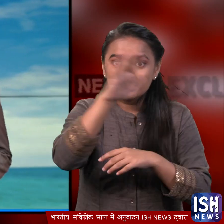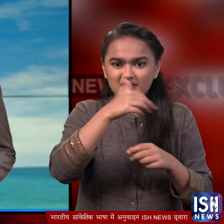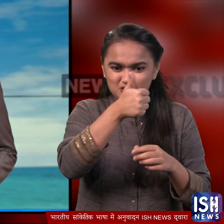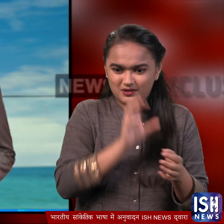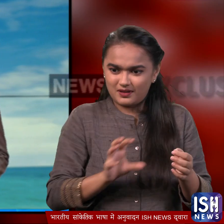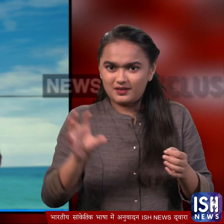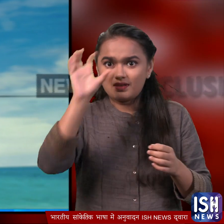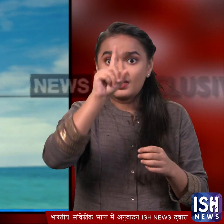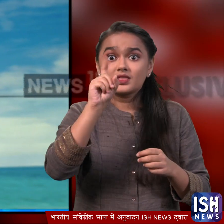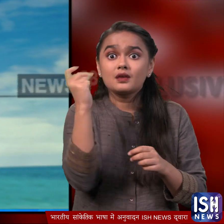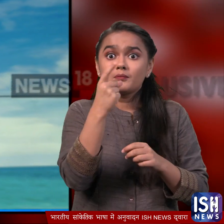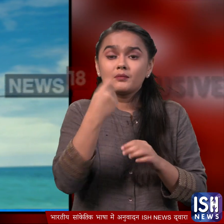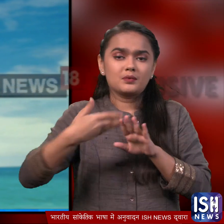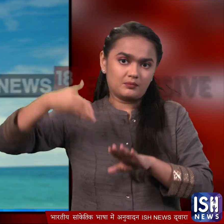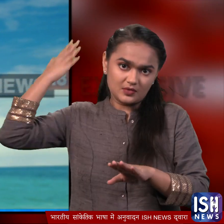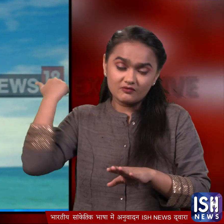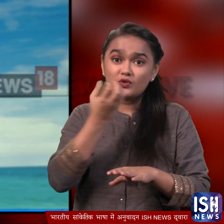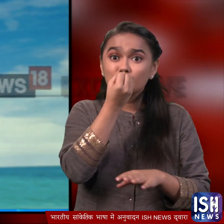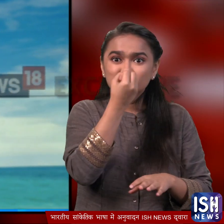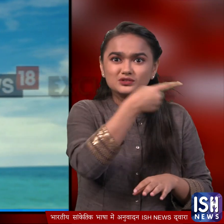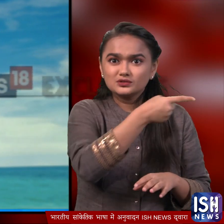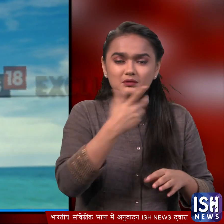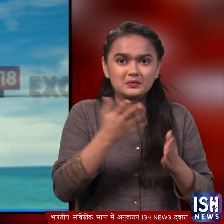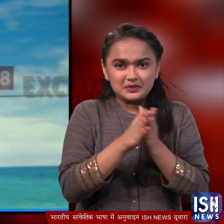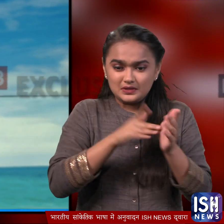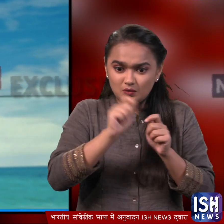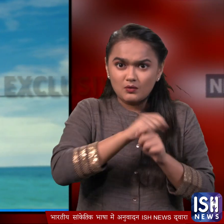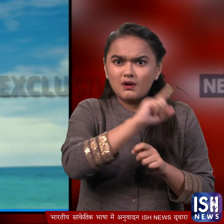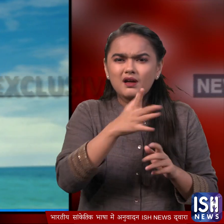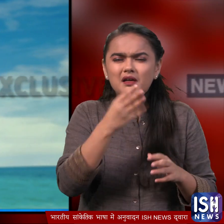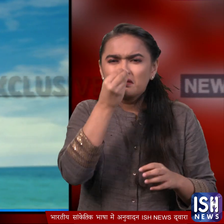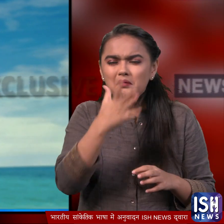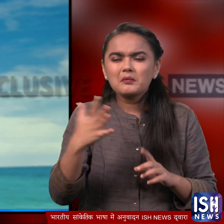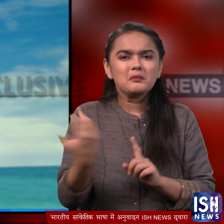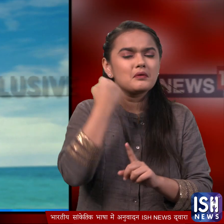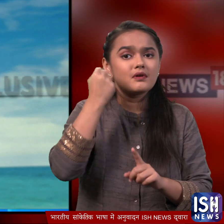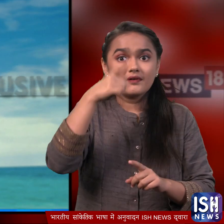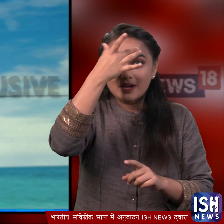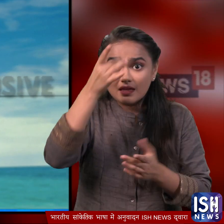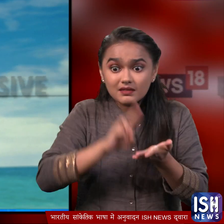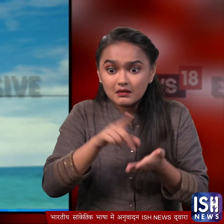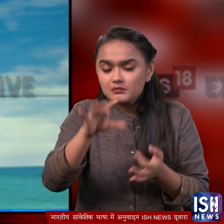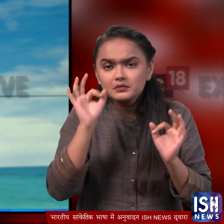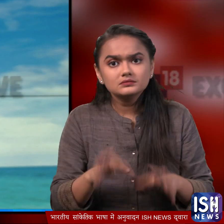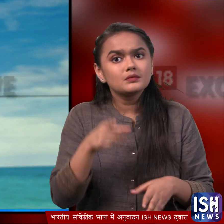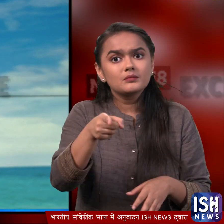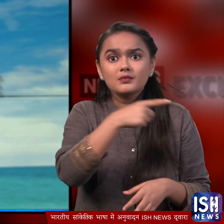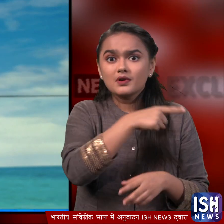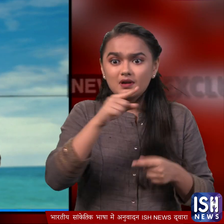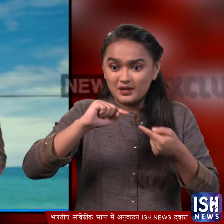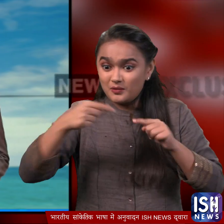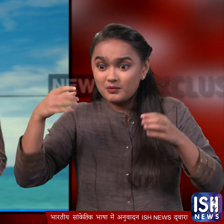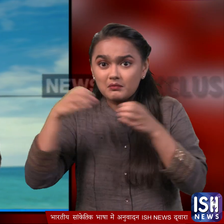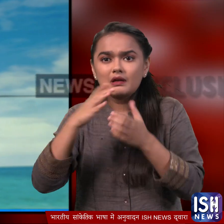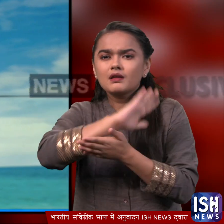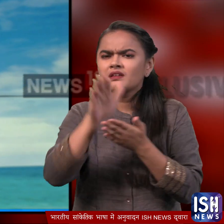6 नगर निगमों के चुनाव 10 महीने पहले हुए थे, जिनमें बीजेपी ने प्रचंड बहुमत से जीत हासिल की थी और अब गांधीनगर नगर निगम में भी विपक्ष का